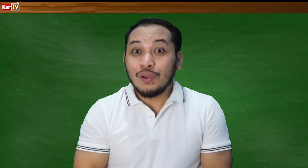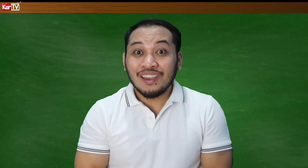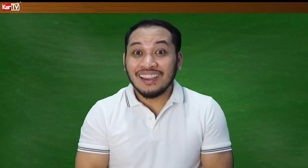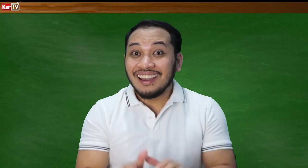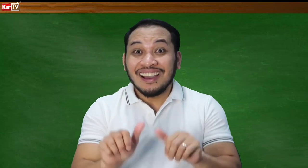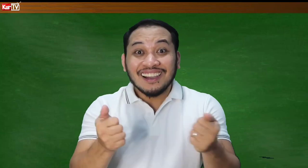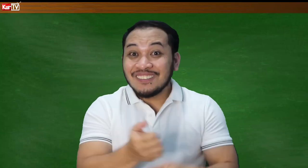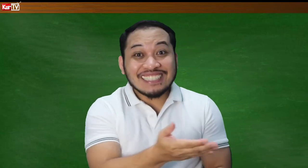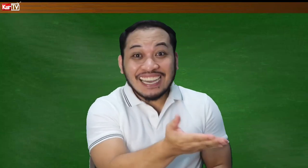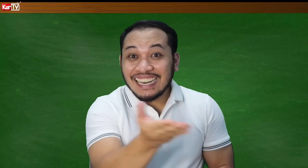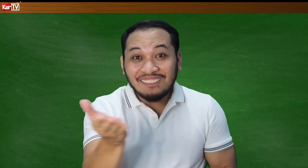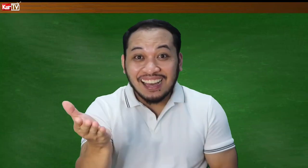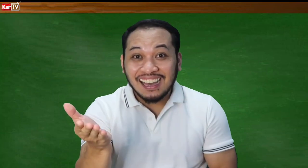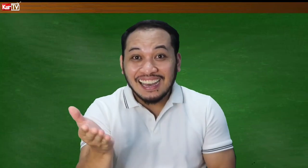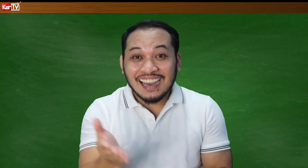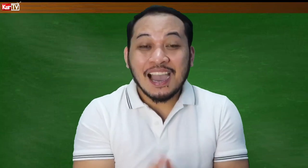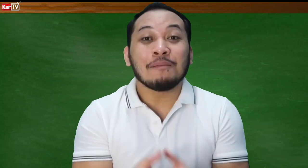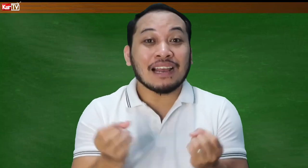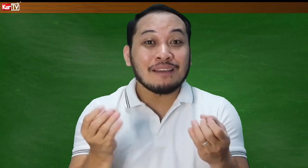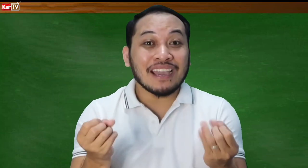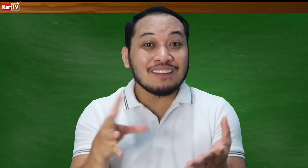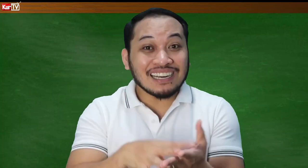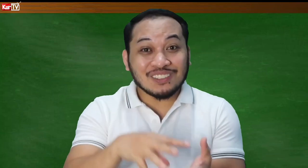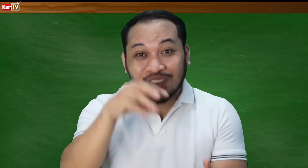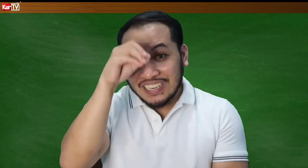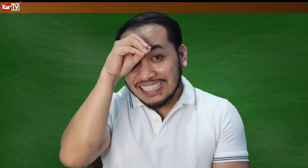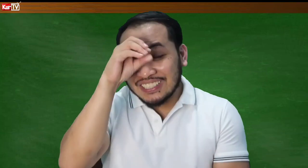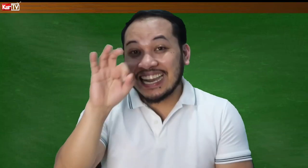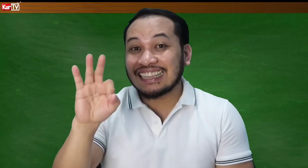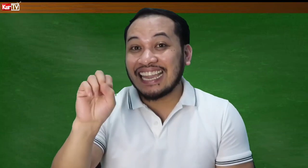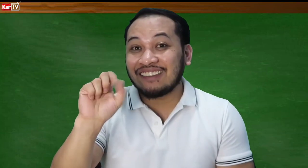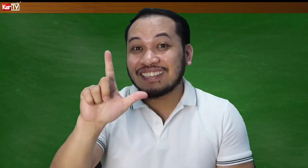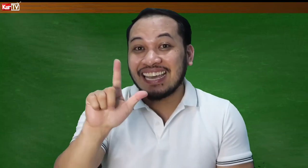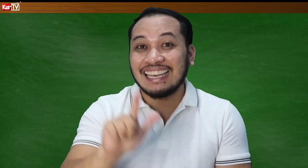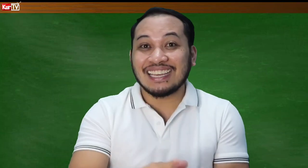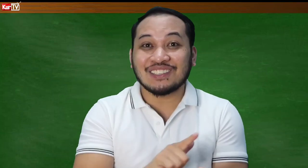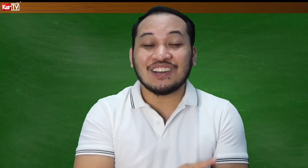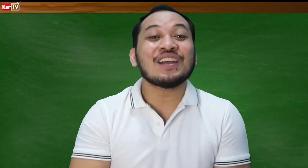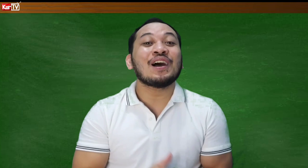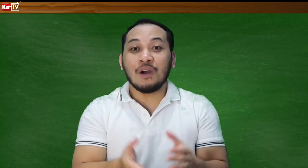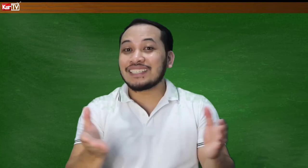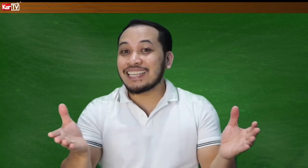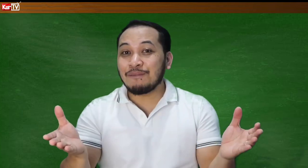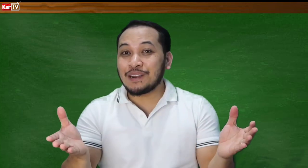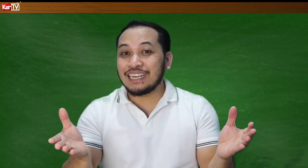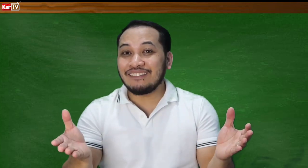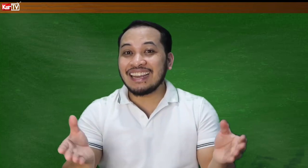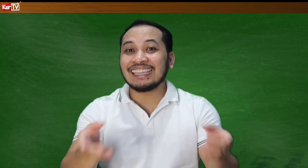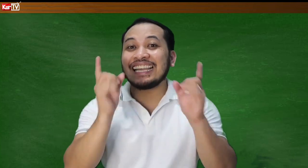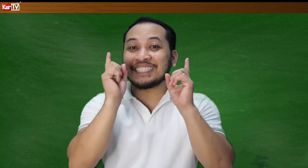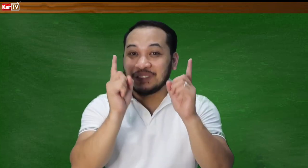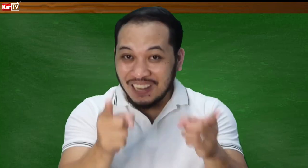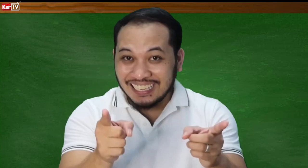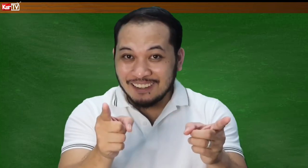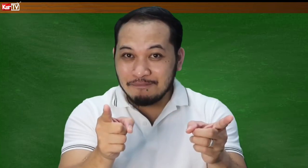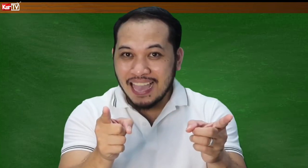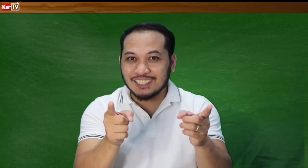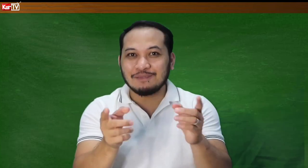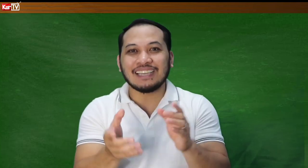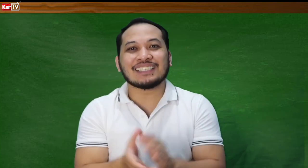Huy! Kumusta ka na ba? Marami ka na bang natutunan dito sa ating FSL lesson? What's up, Kirby Fanatics? Welcome back to my